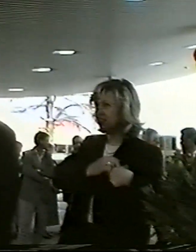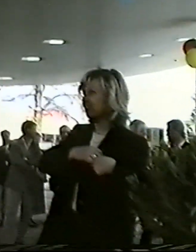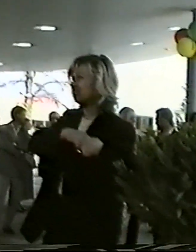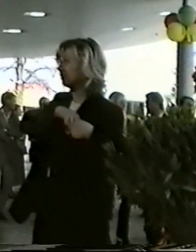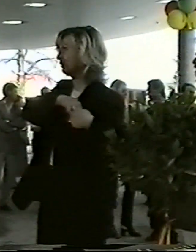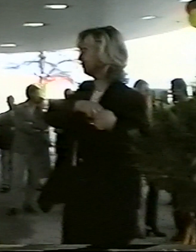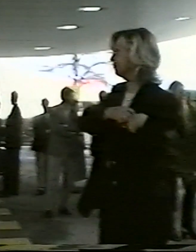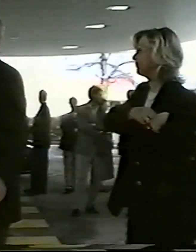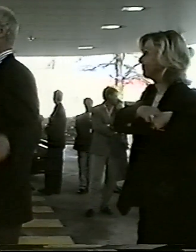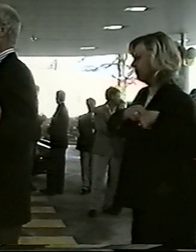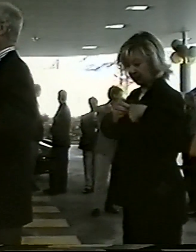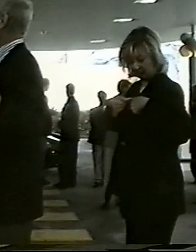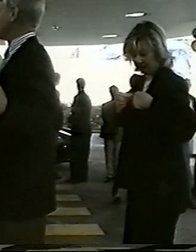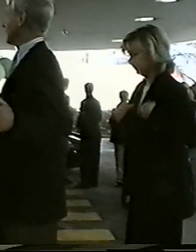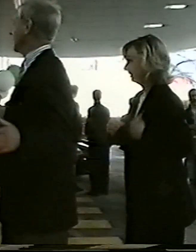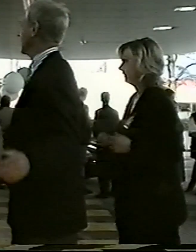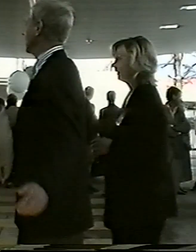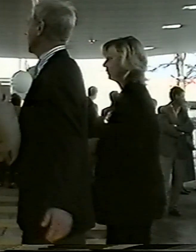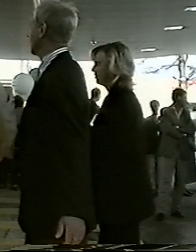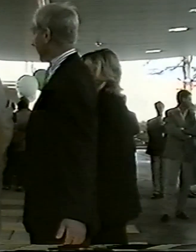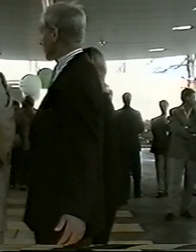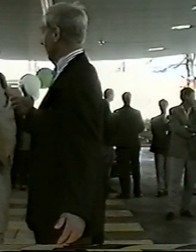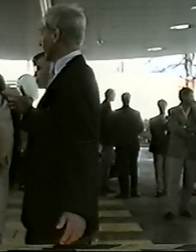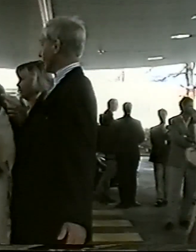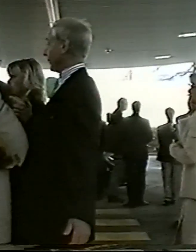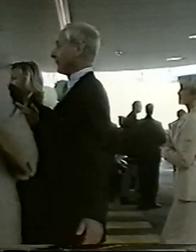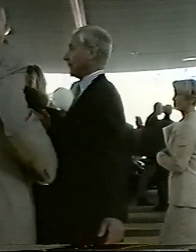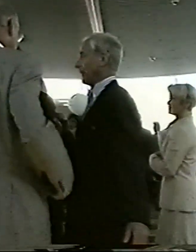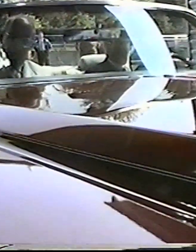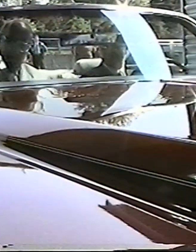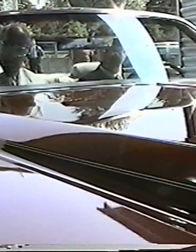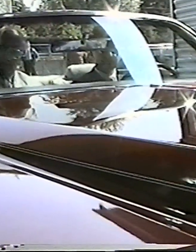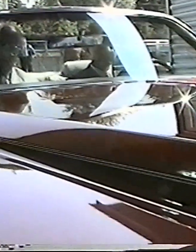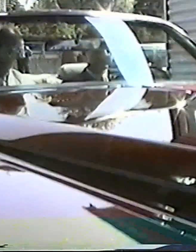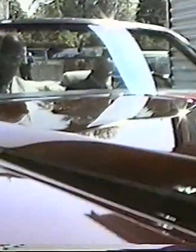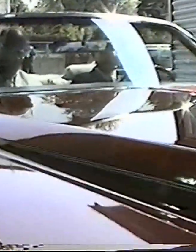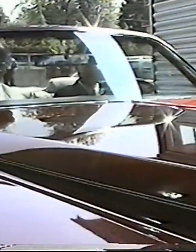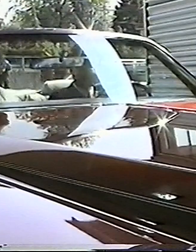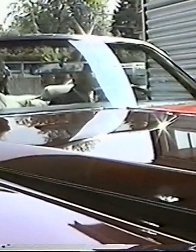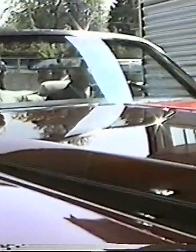Thank you.